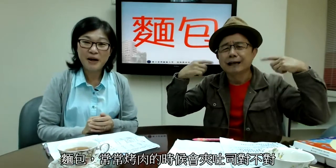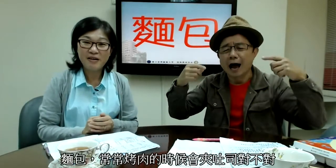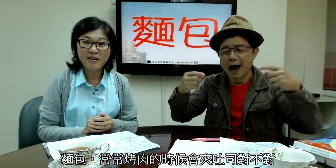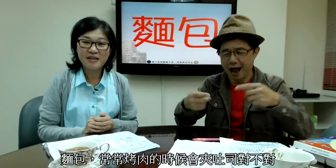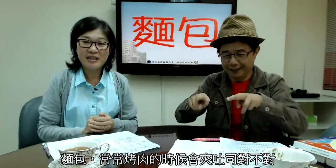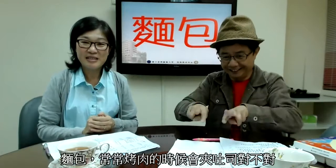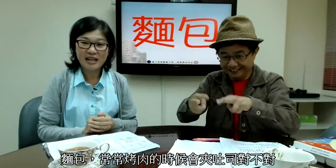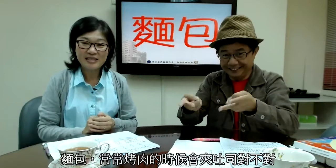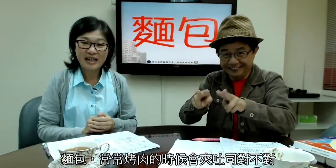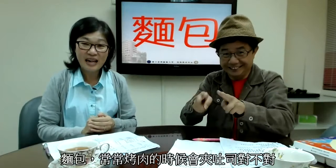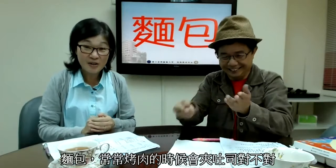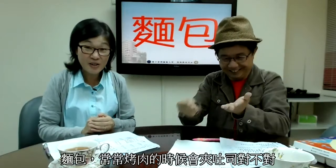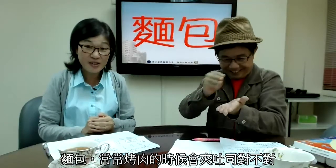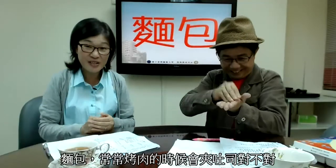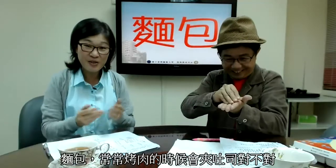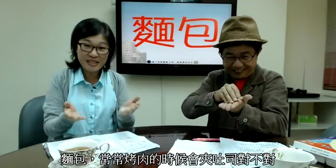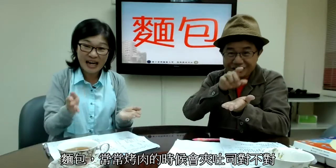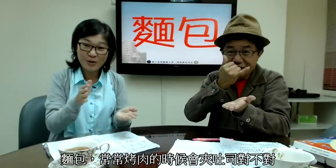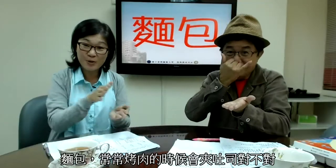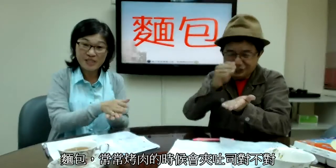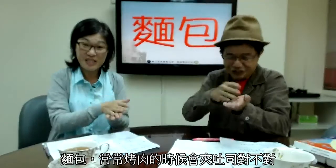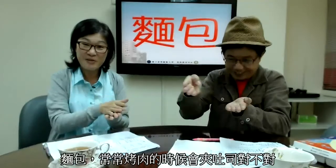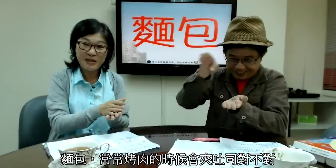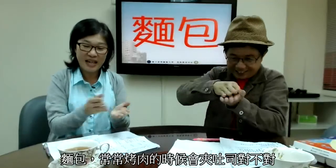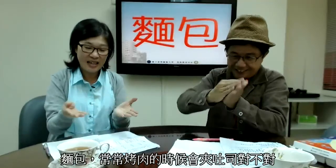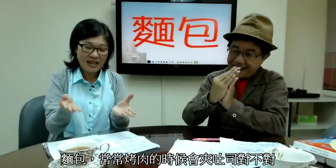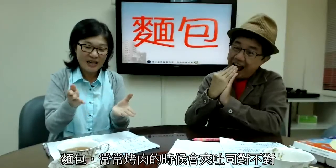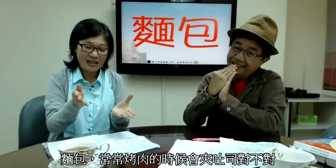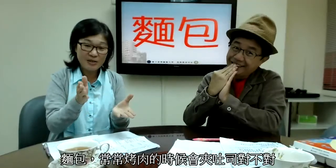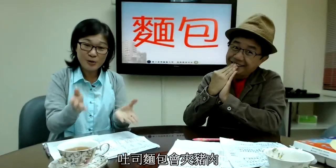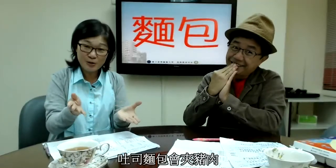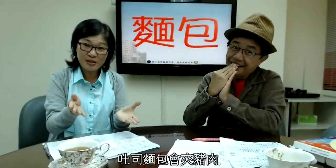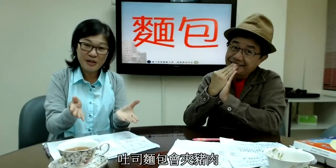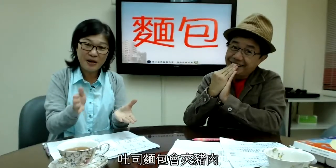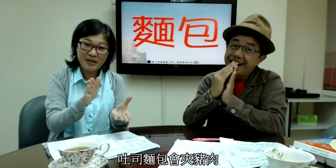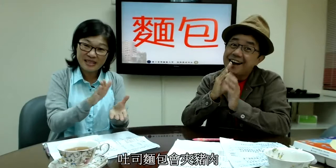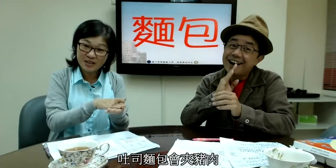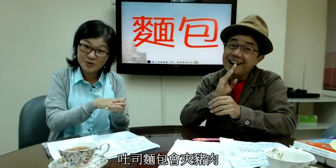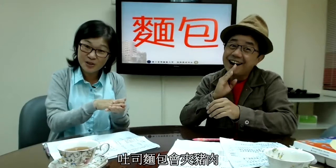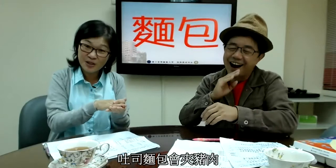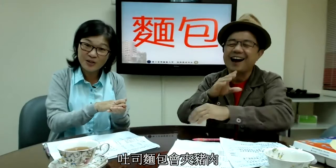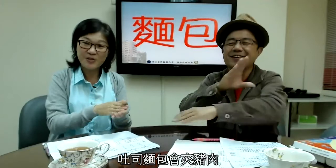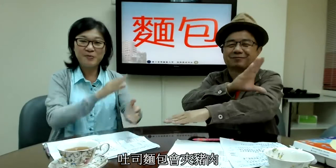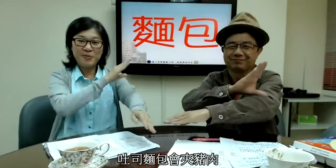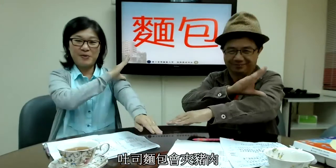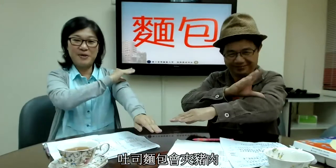包哦，常常烤肉的时候会夹吐司，对不对？啊，就是吐司面包会夹猪肉，